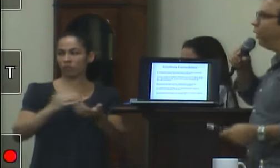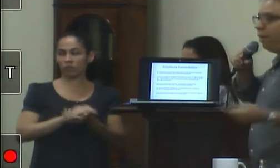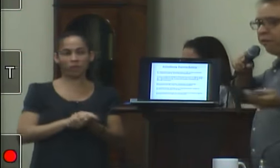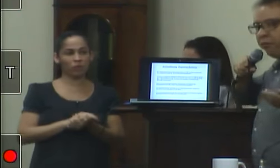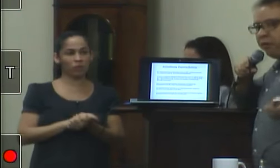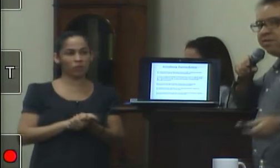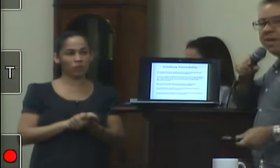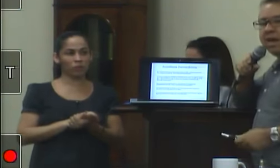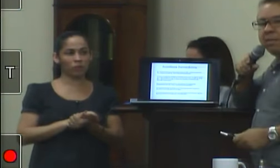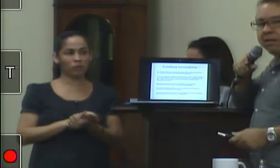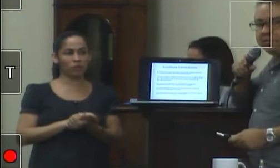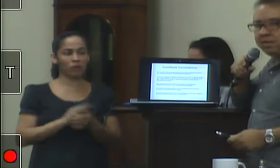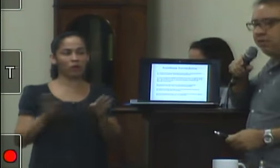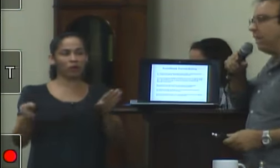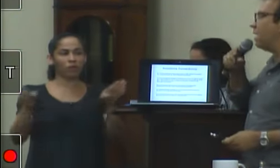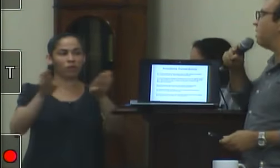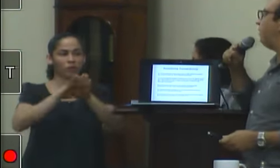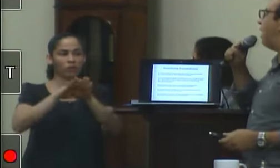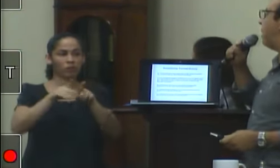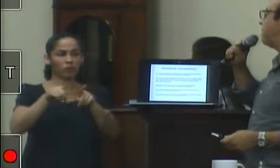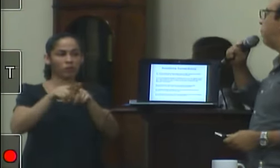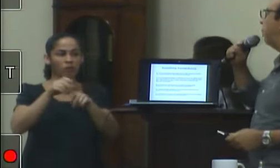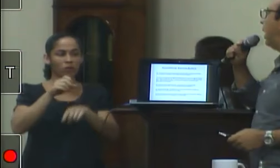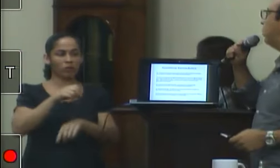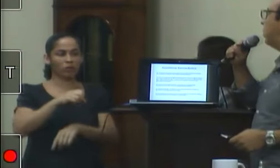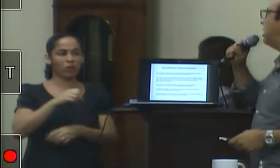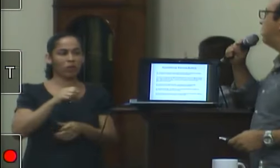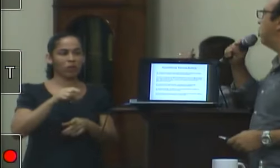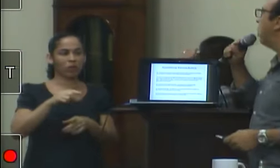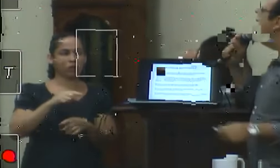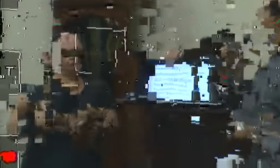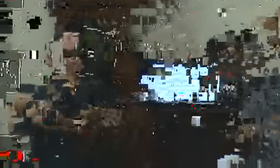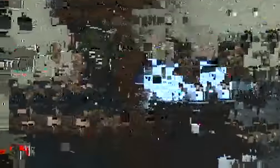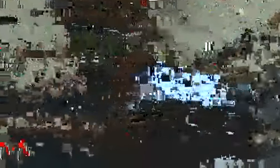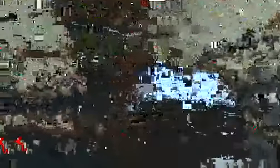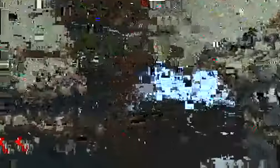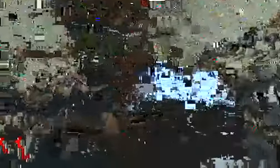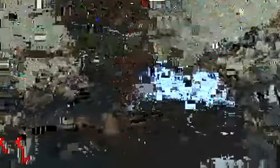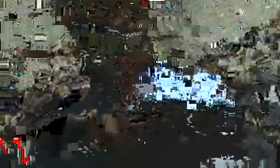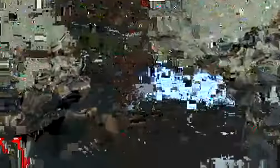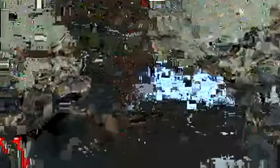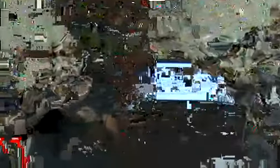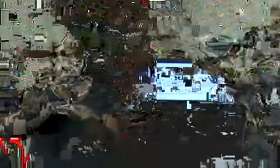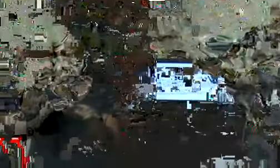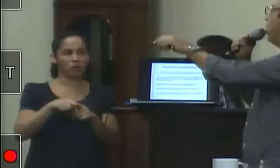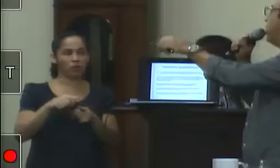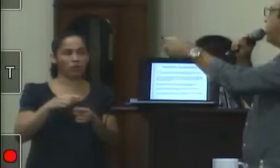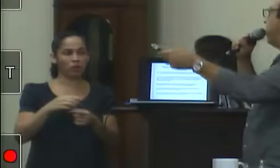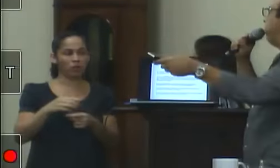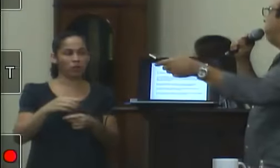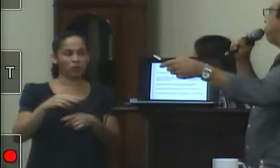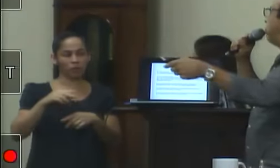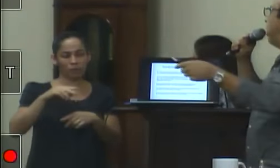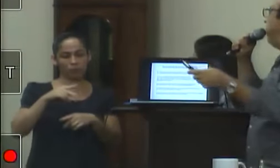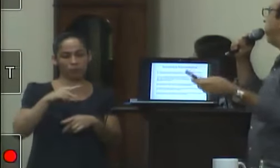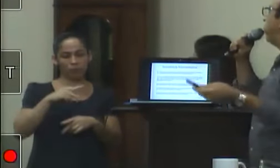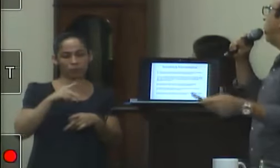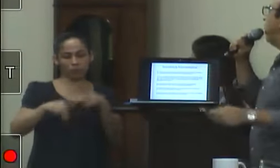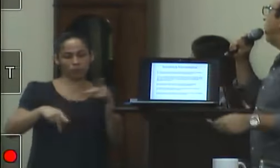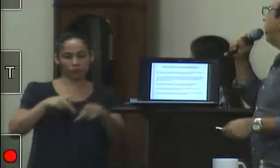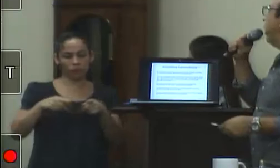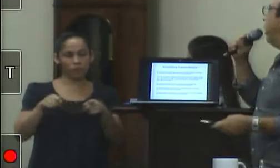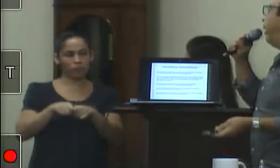período, foi o encerramento das atividades da Farmácia Popular do Brasil. Né? É, até julho a gente teve um